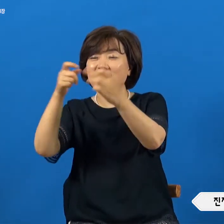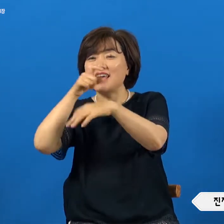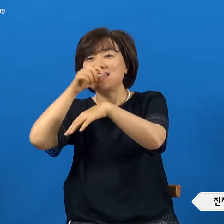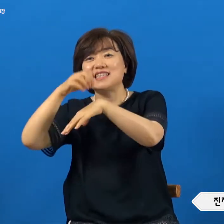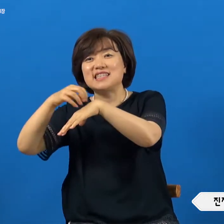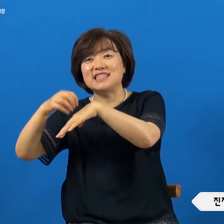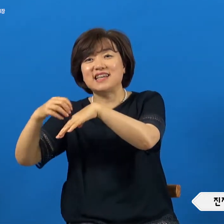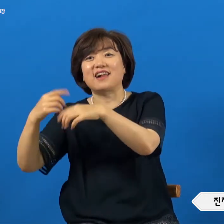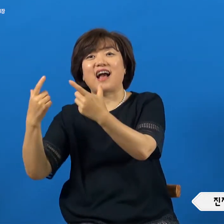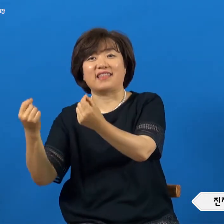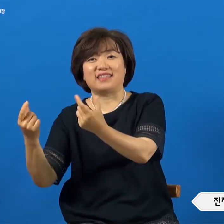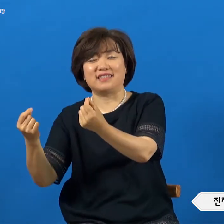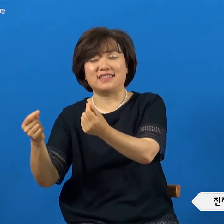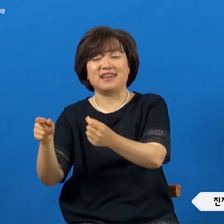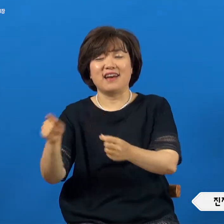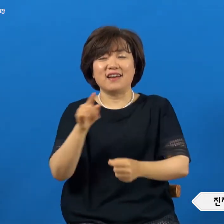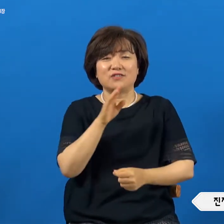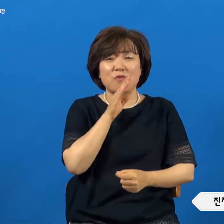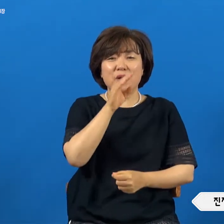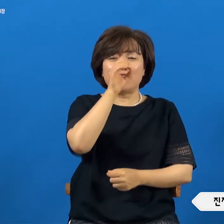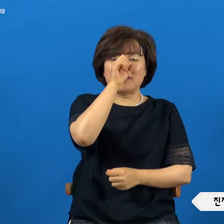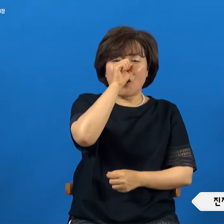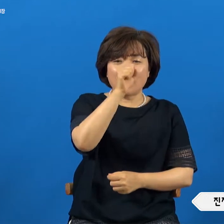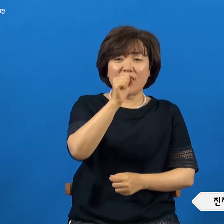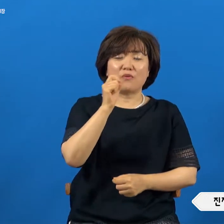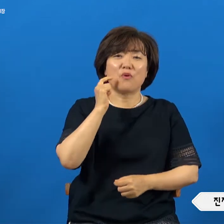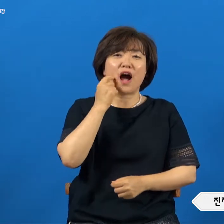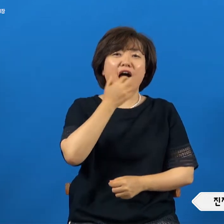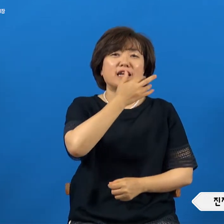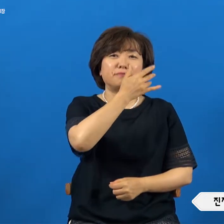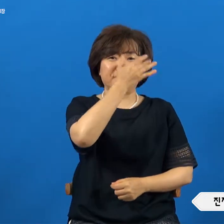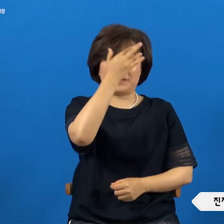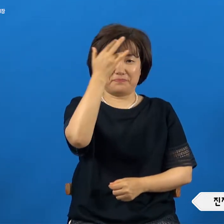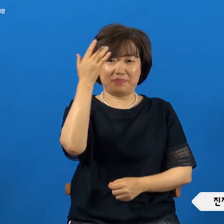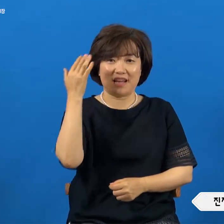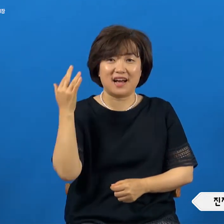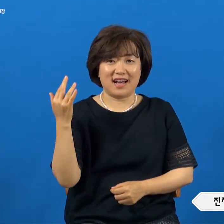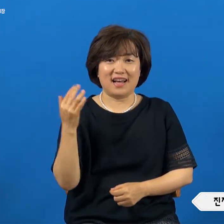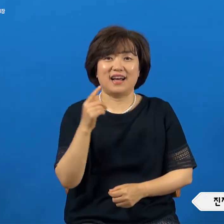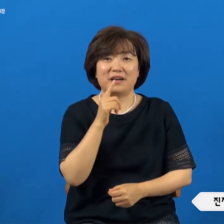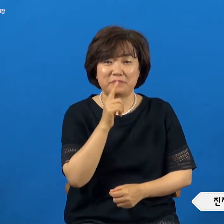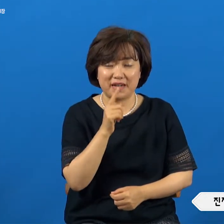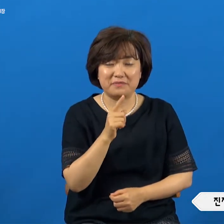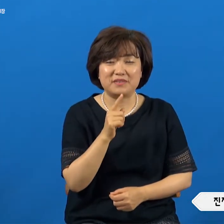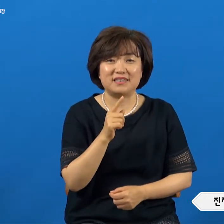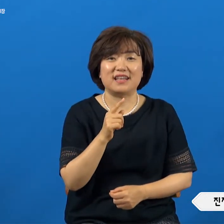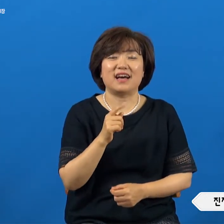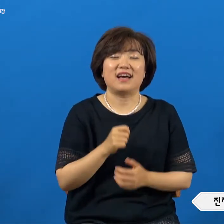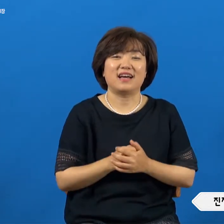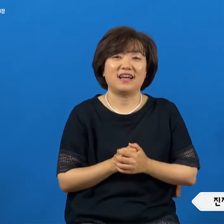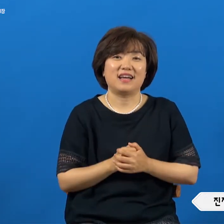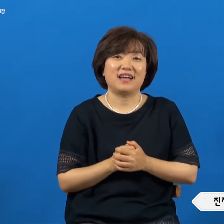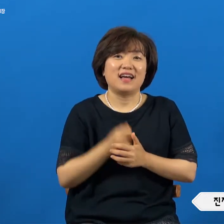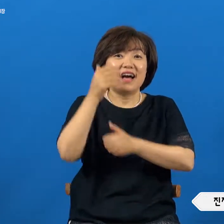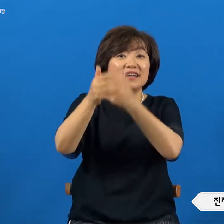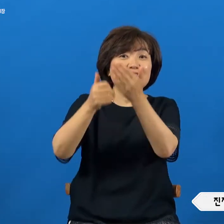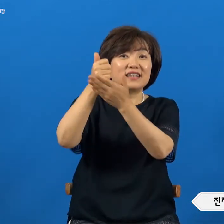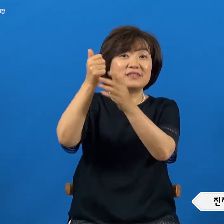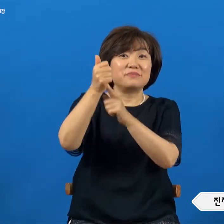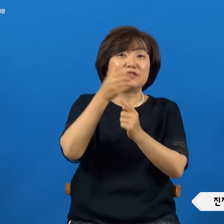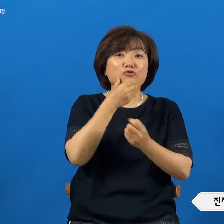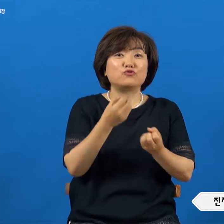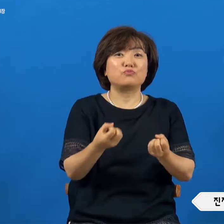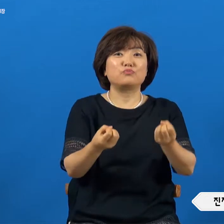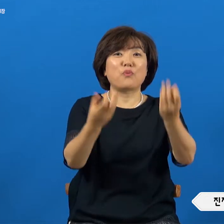선하고 아름답다고 말씀합니다. 오늘 성경은 하나님의 축복의 교제의